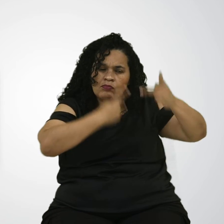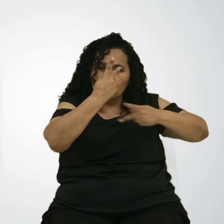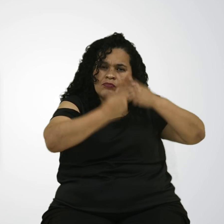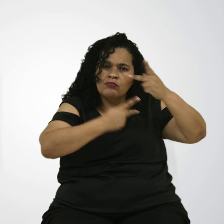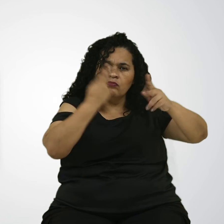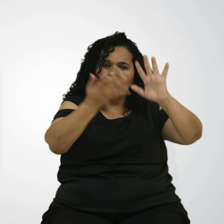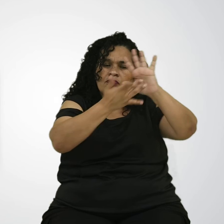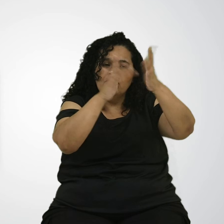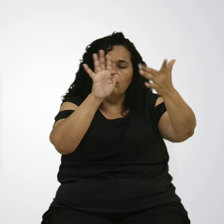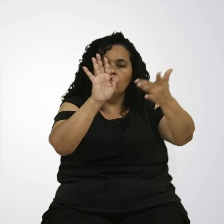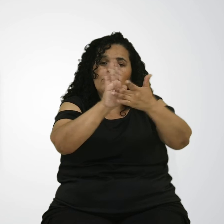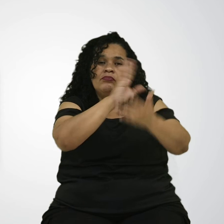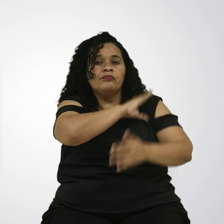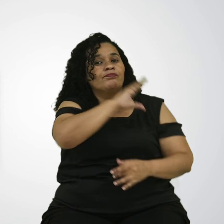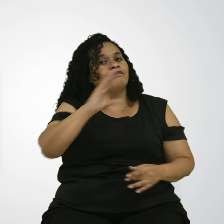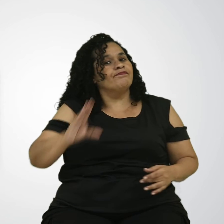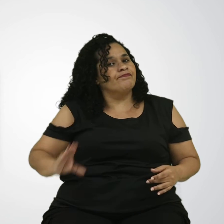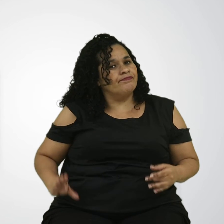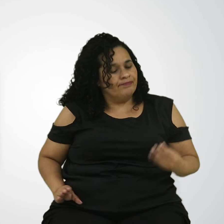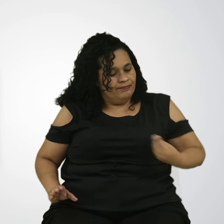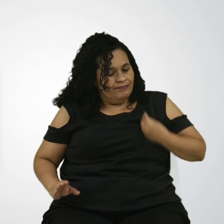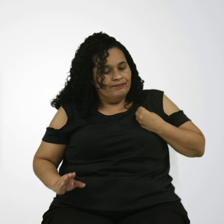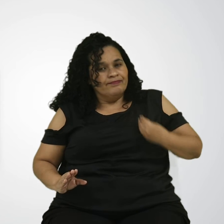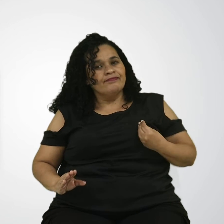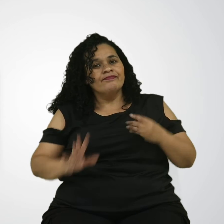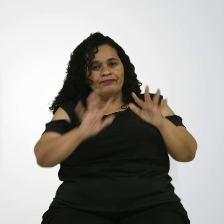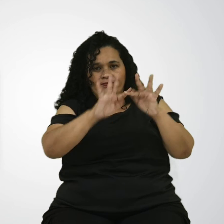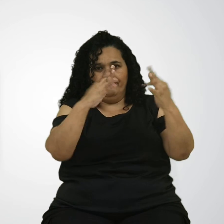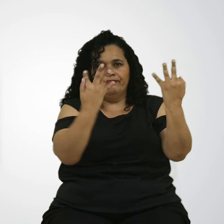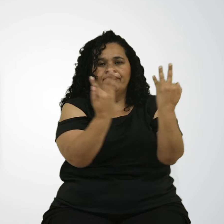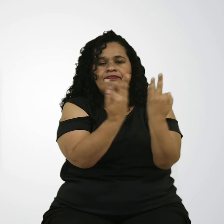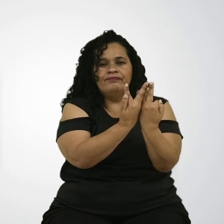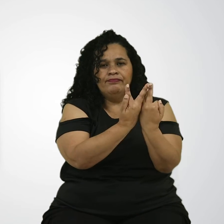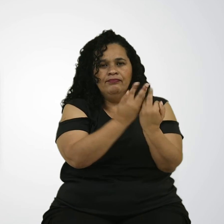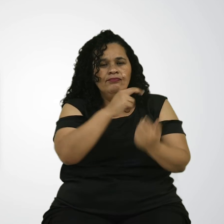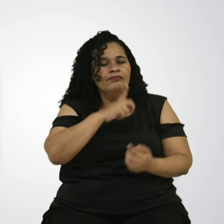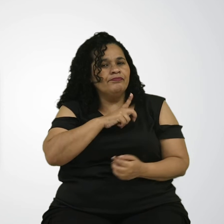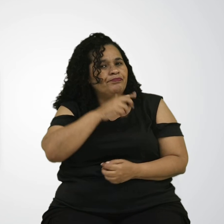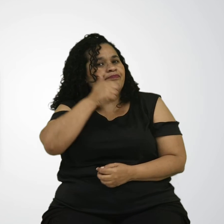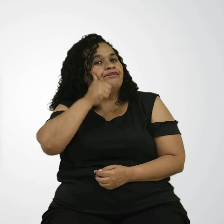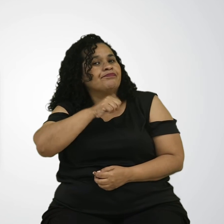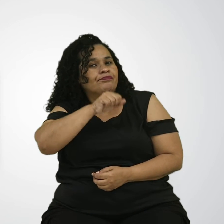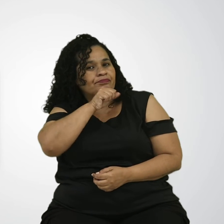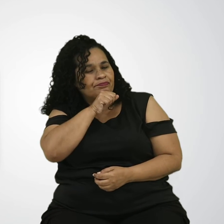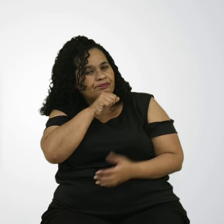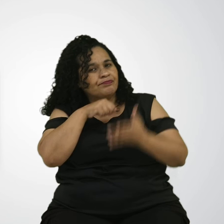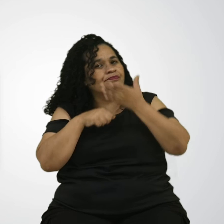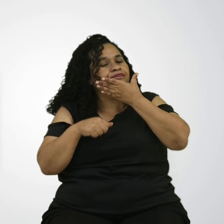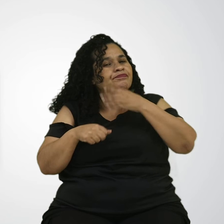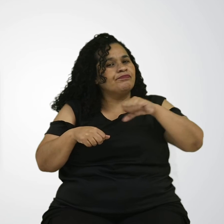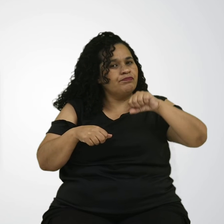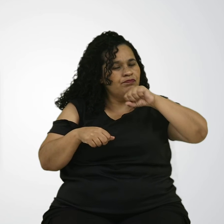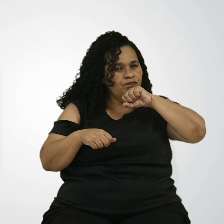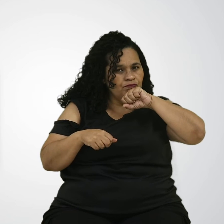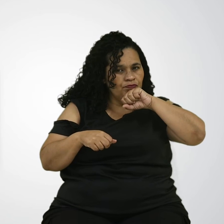Sim. Então aqui as coisas estão funcionais. Há uma mãe, há um pai, os filhos estão presentes, né? Então aqui nós